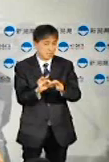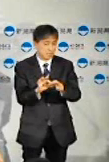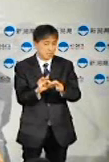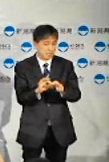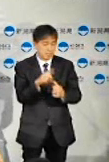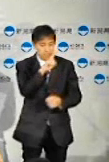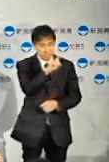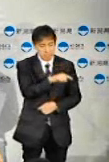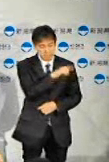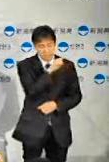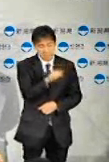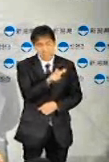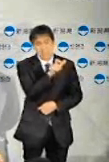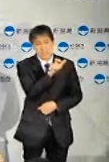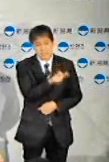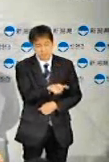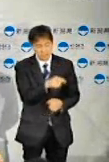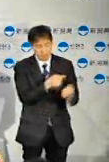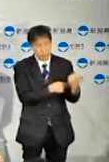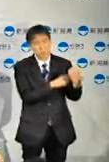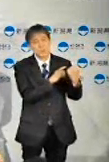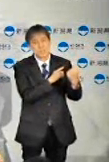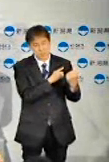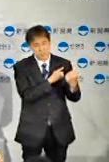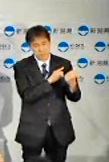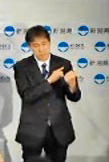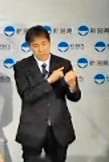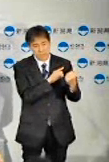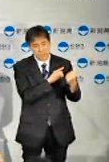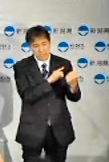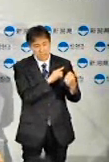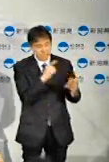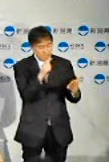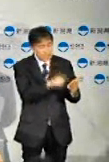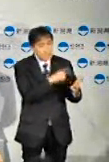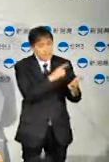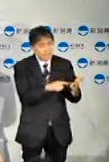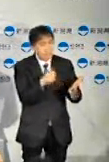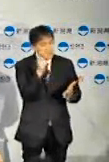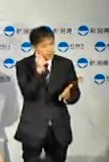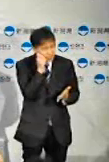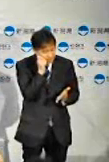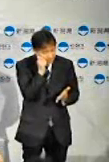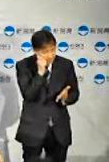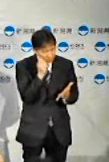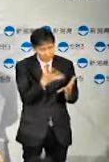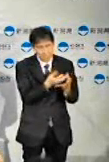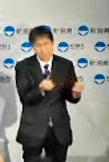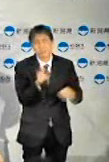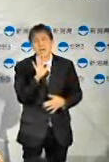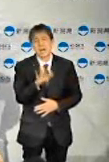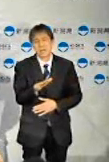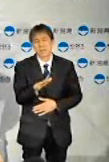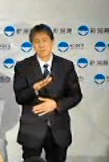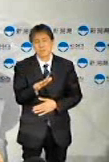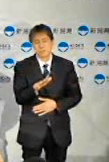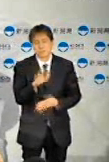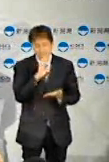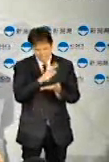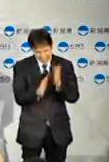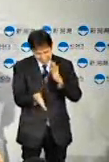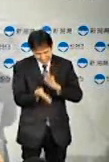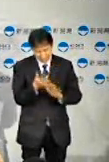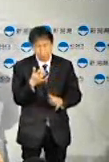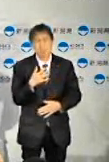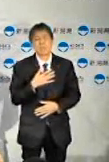人間のあれが及ばないものはまだまだたくさんあるということを改めて思い知らされたという感